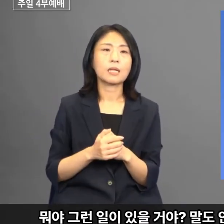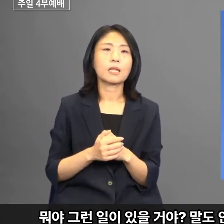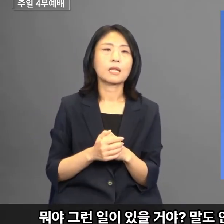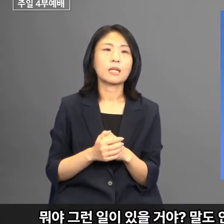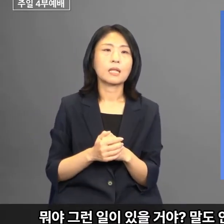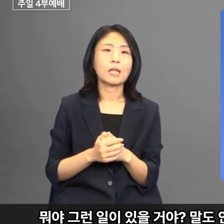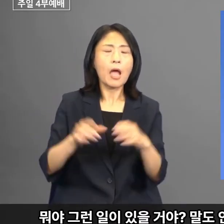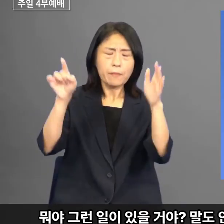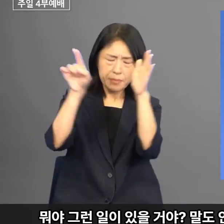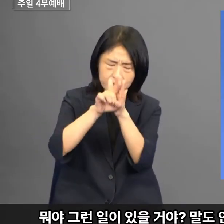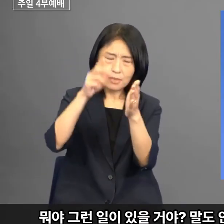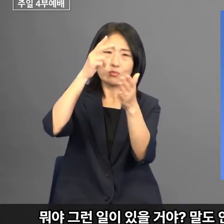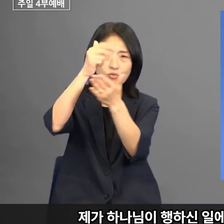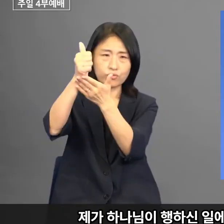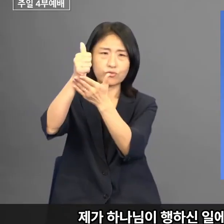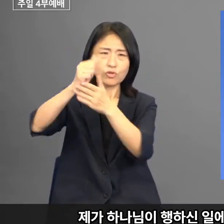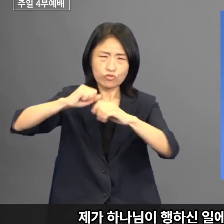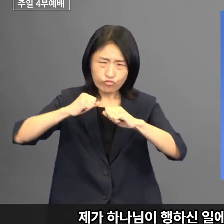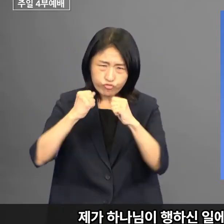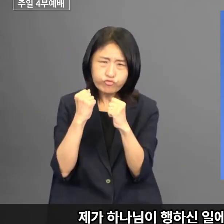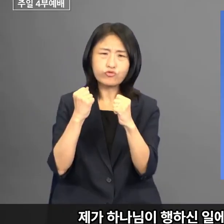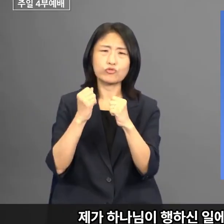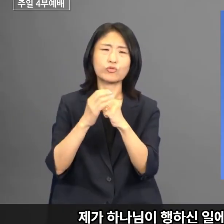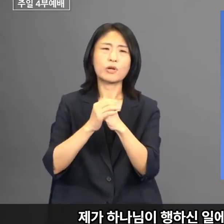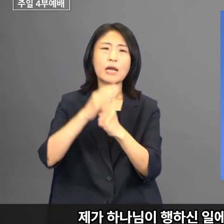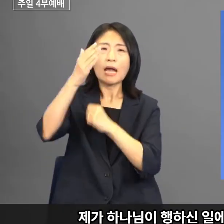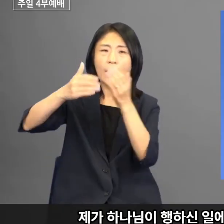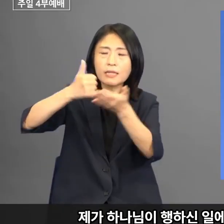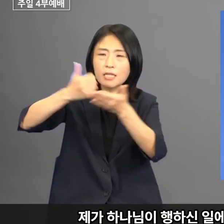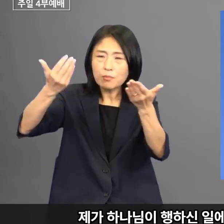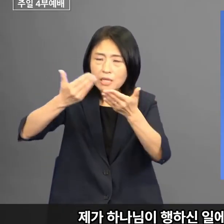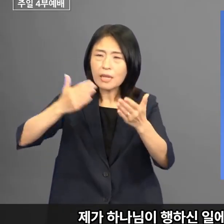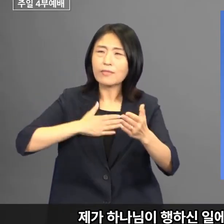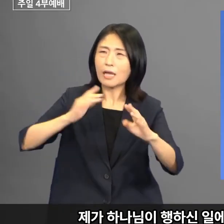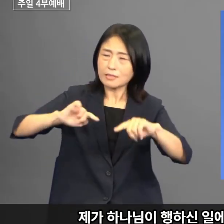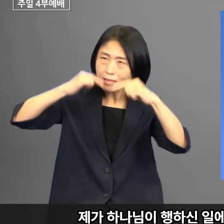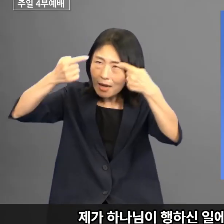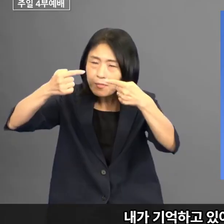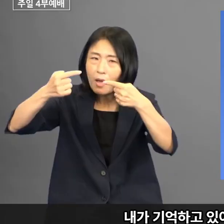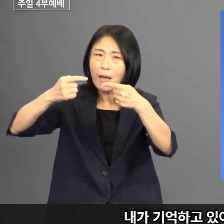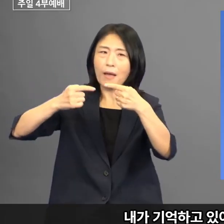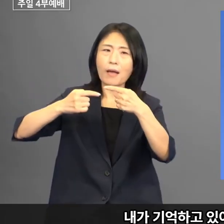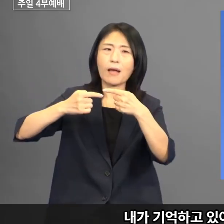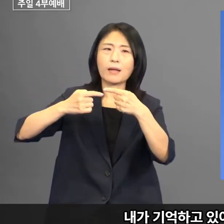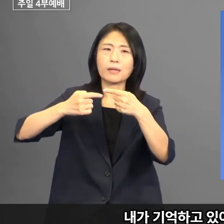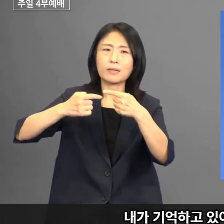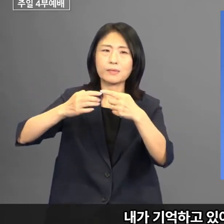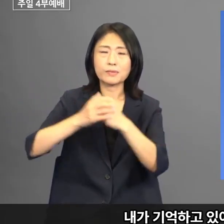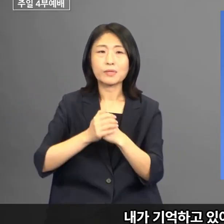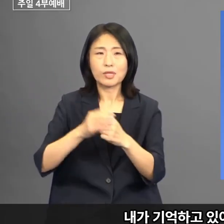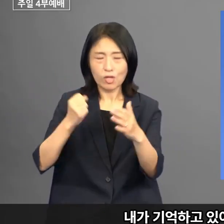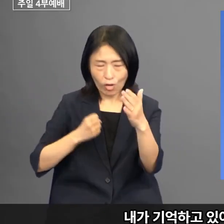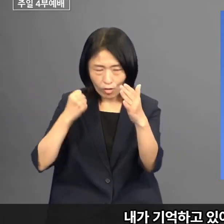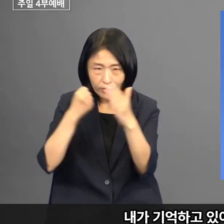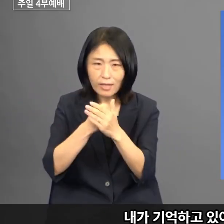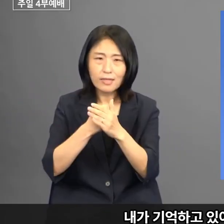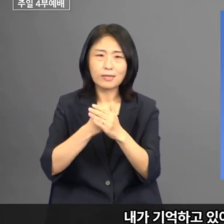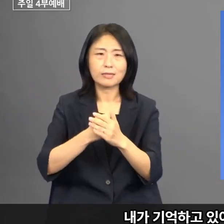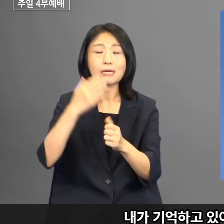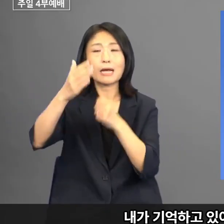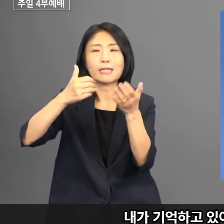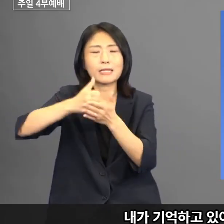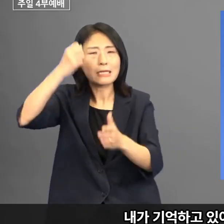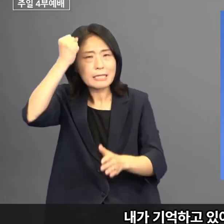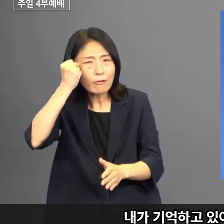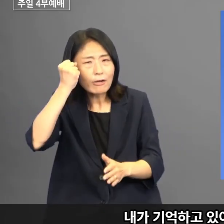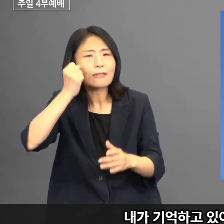때 믿습니다. 주님, 제가 하나님이 행하신 일에 동참하겠습니다 라고 나왔지, 내가 기억하고 있어 라고 하지는 그날에